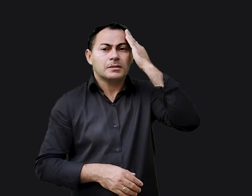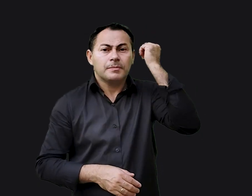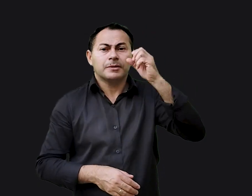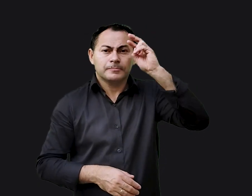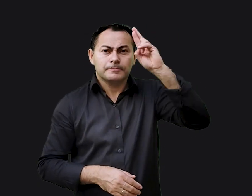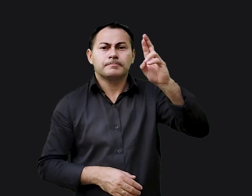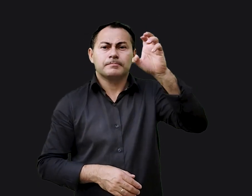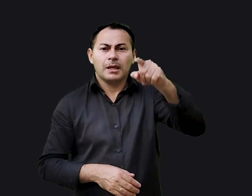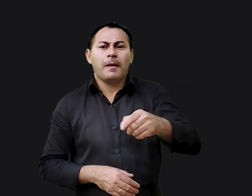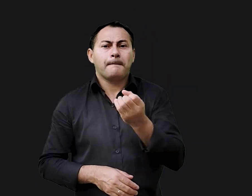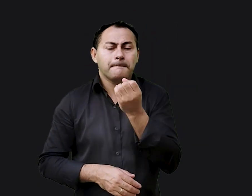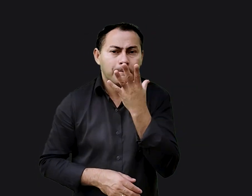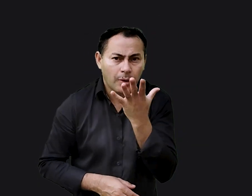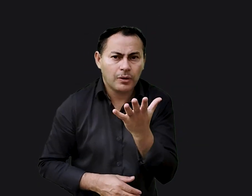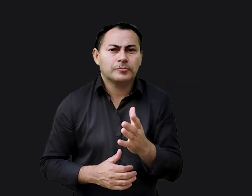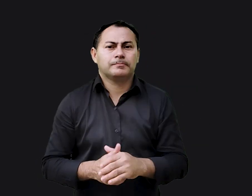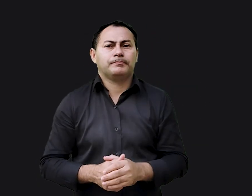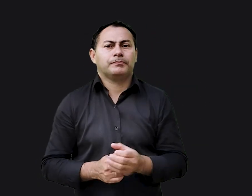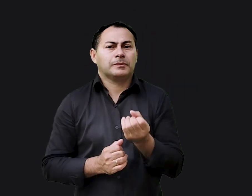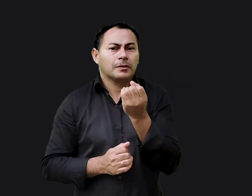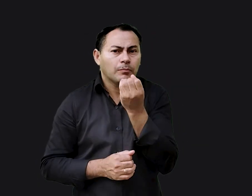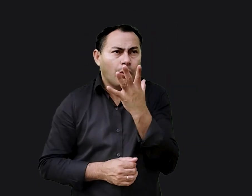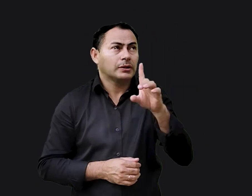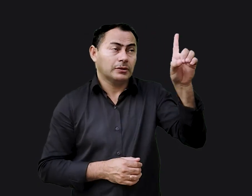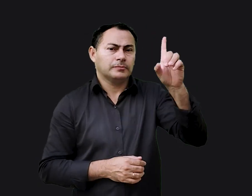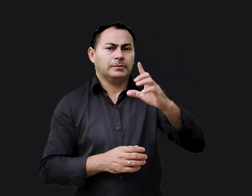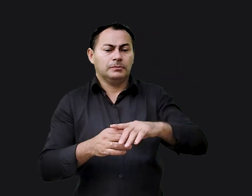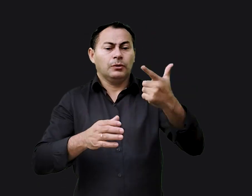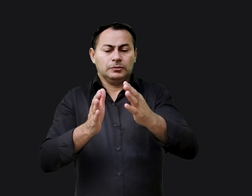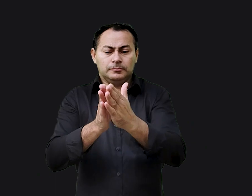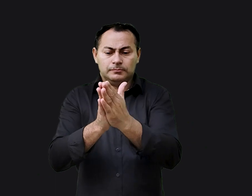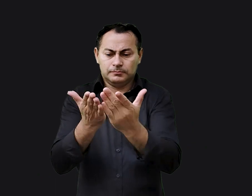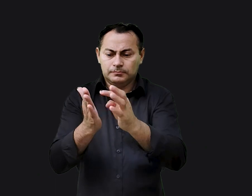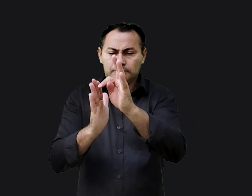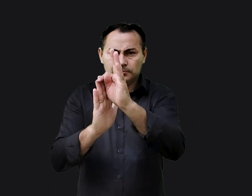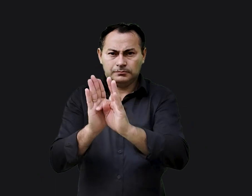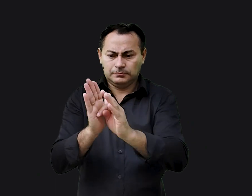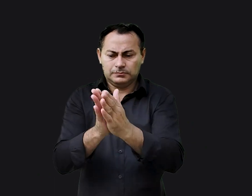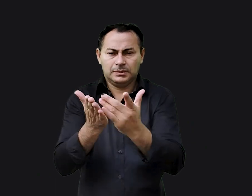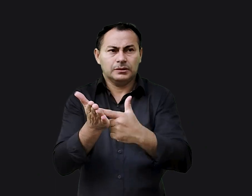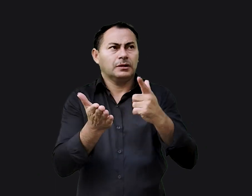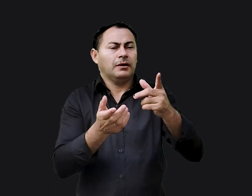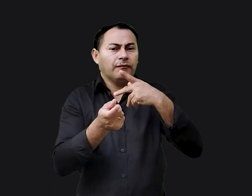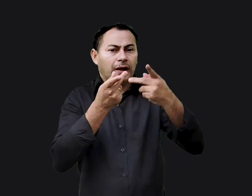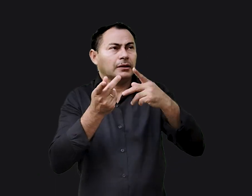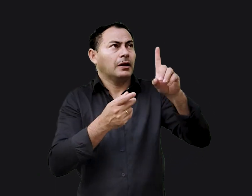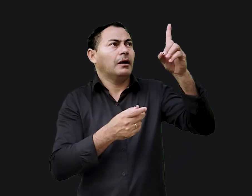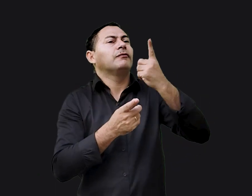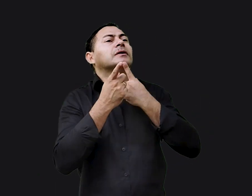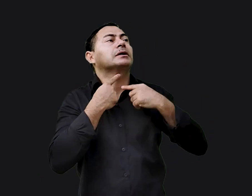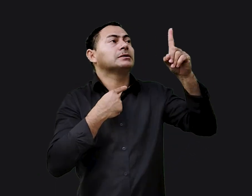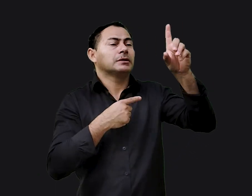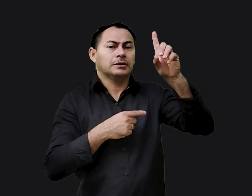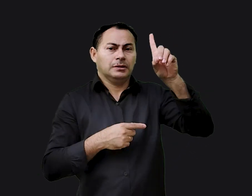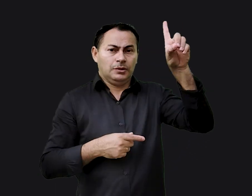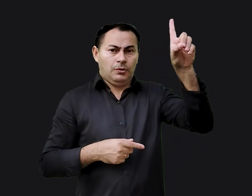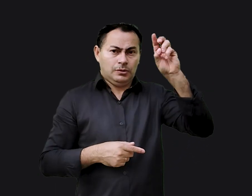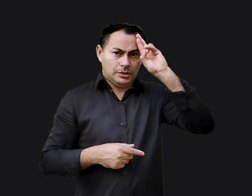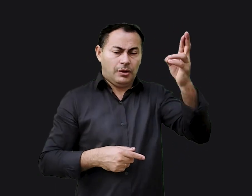Deus sabemos que o senhor é bom e em outro trecho da Bíblia Lemos que a vontade do senhor é boa agradável